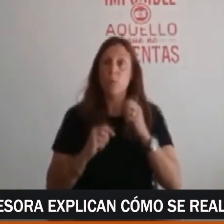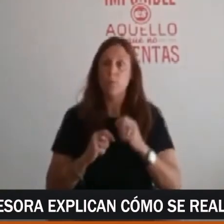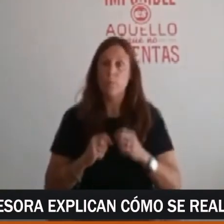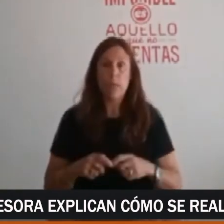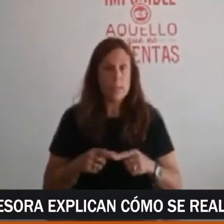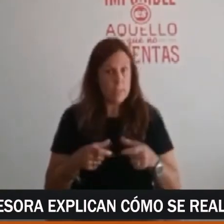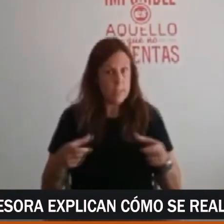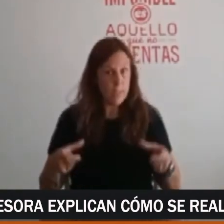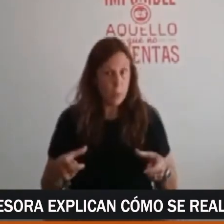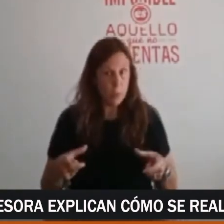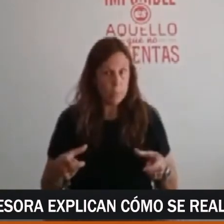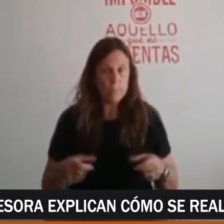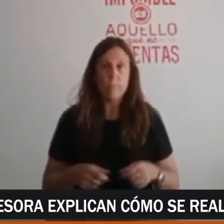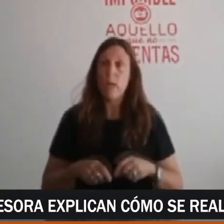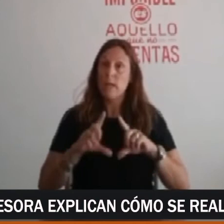cualquier dispositivo, celu,